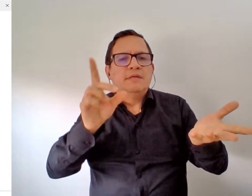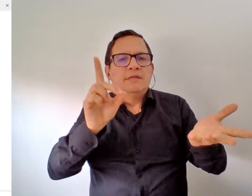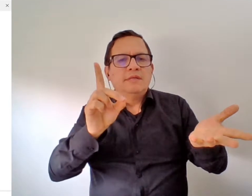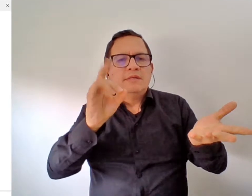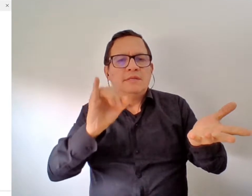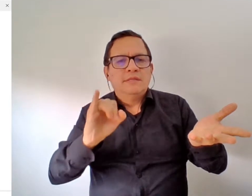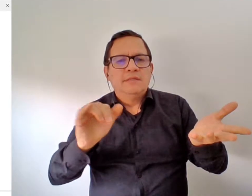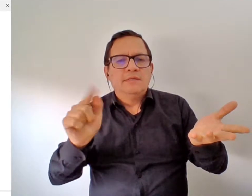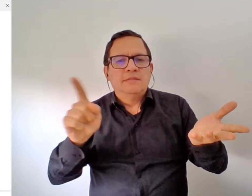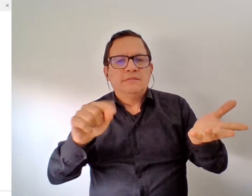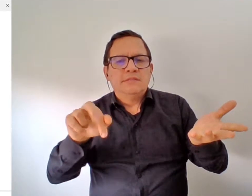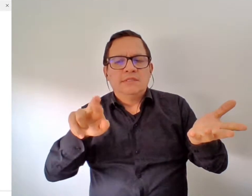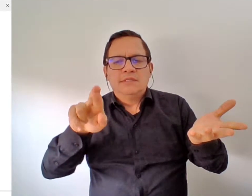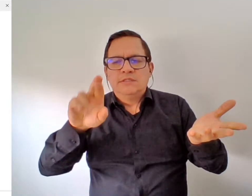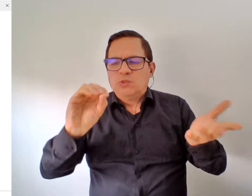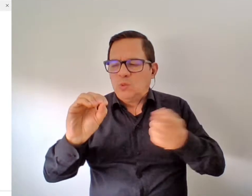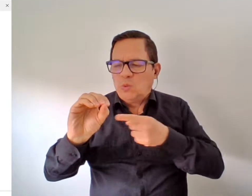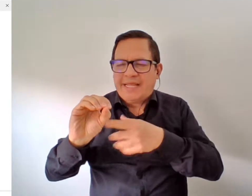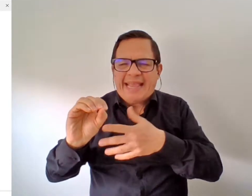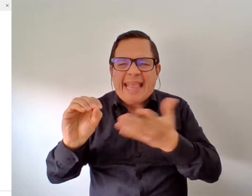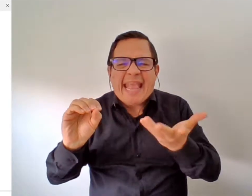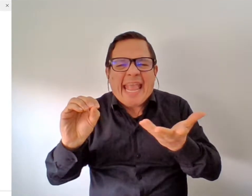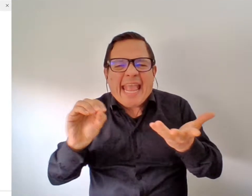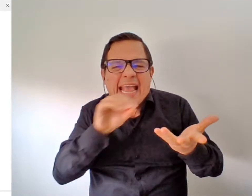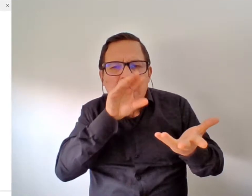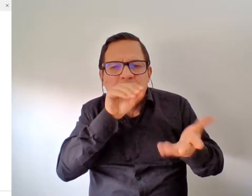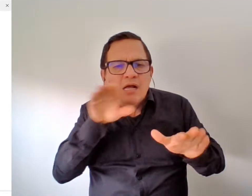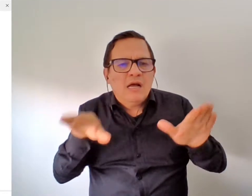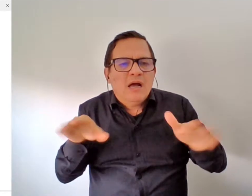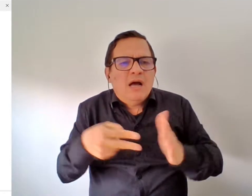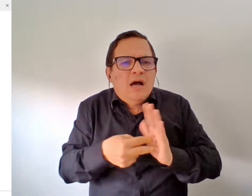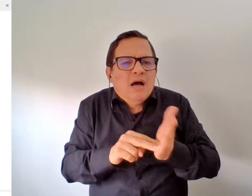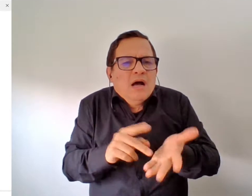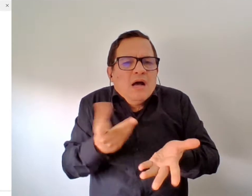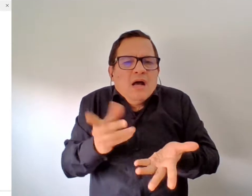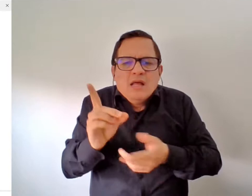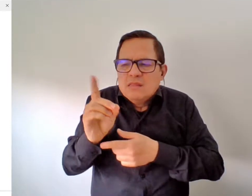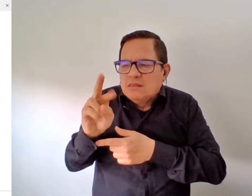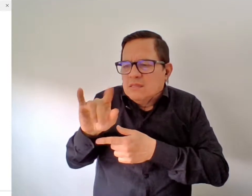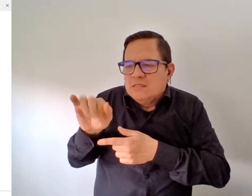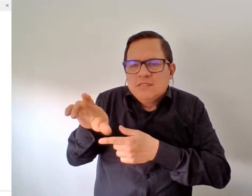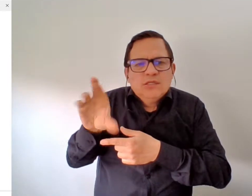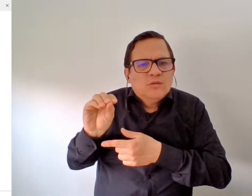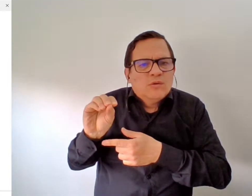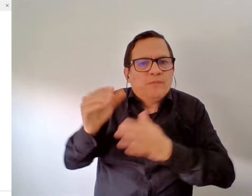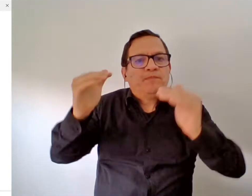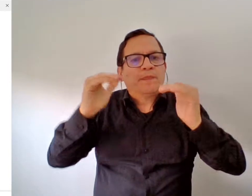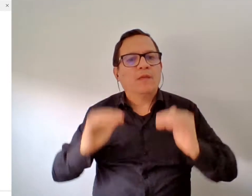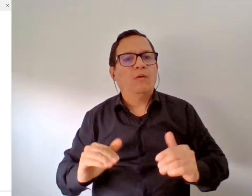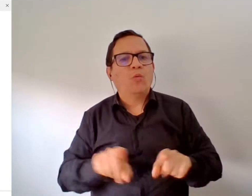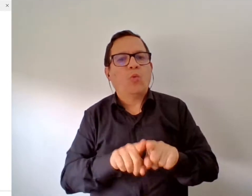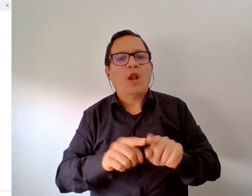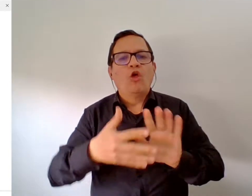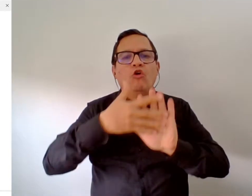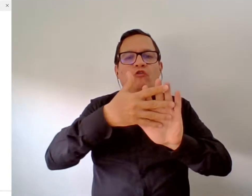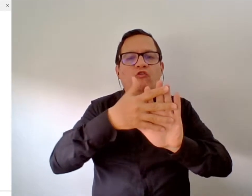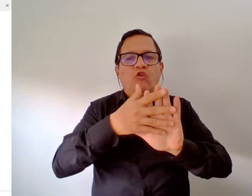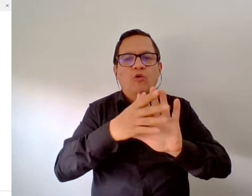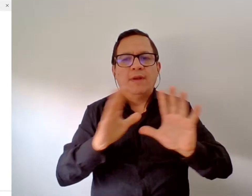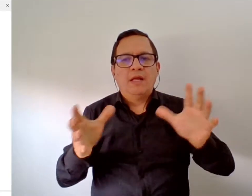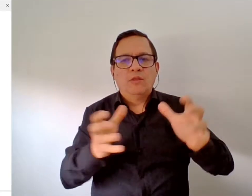de NU/Linux? ¿A qué se refiere cuando hablamos de formato de paquetes